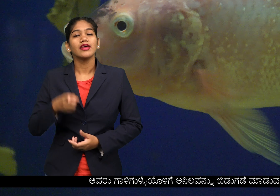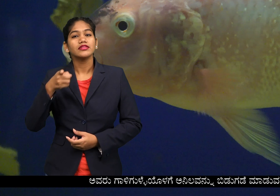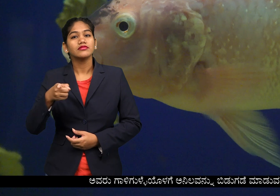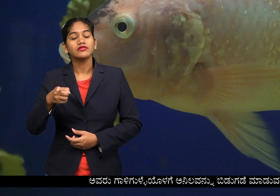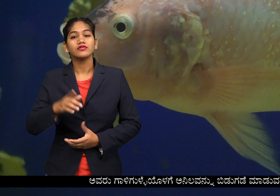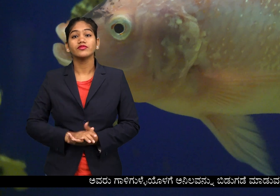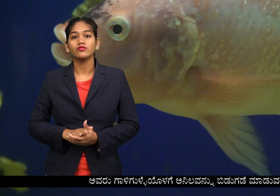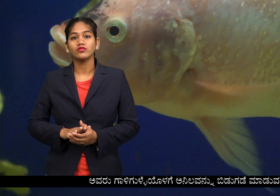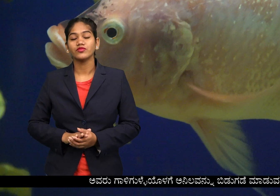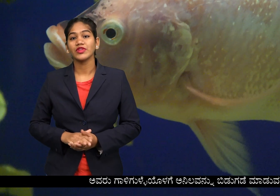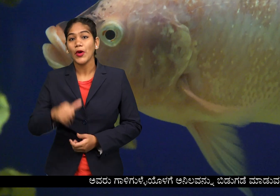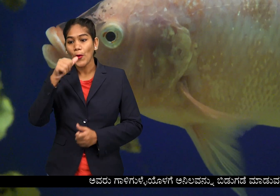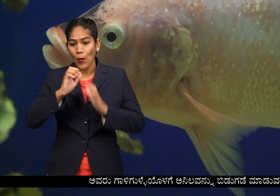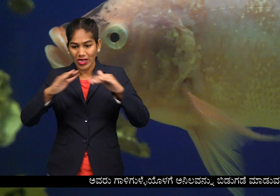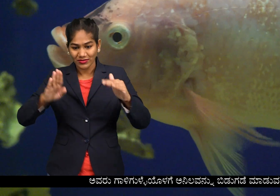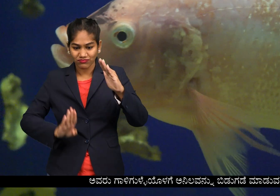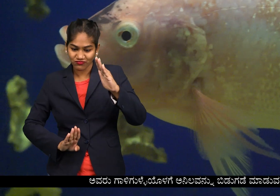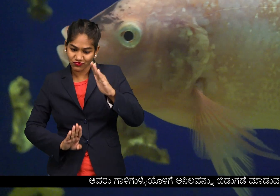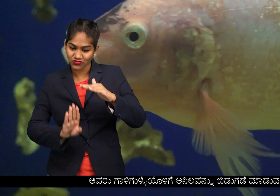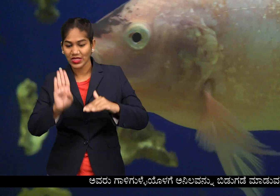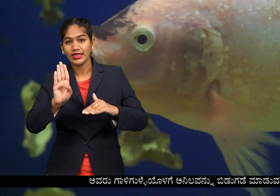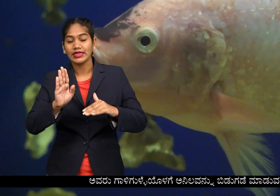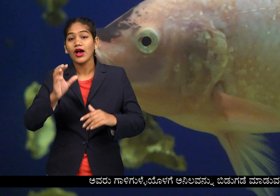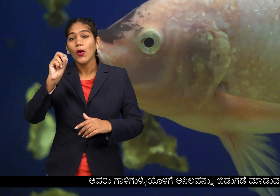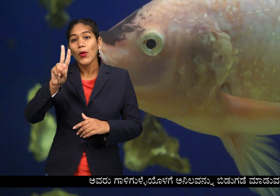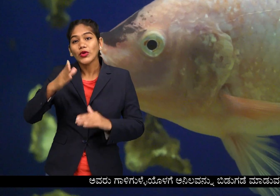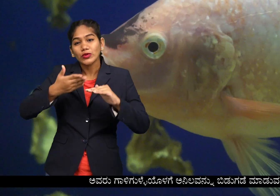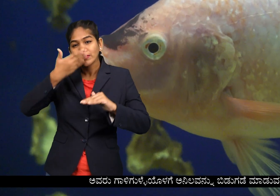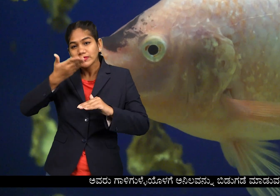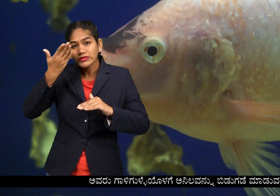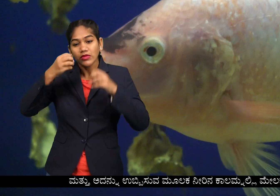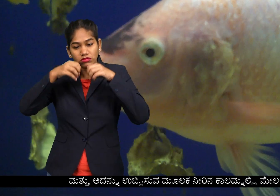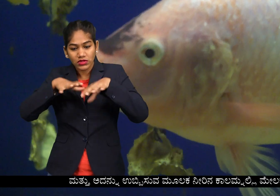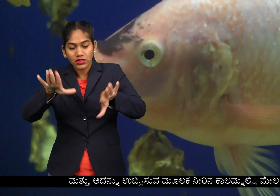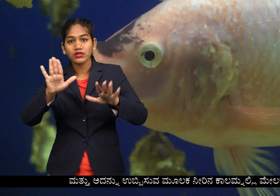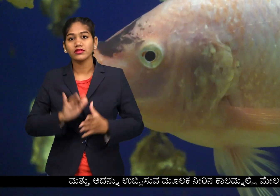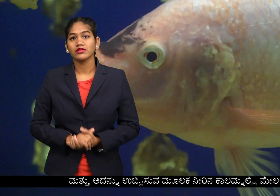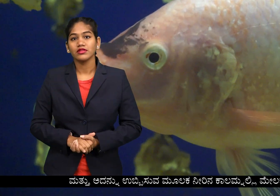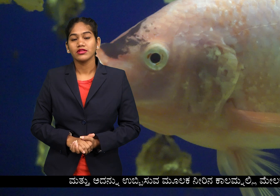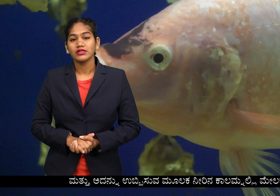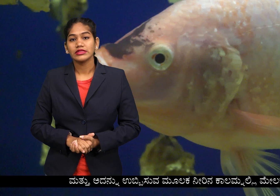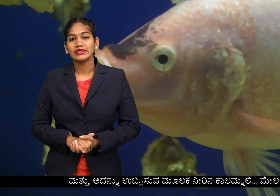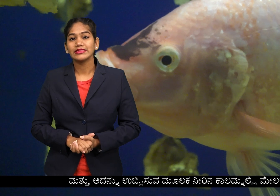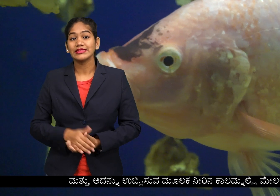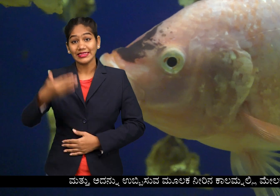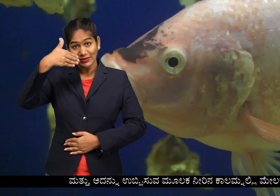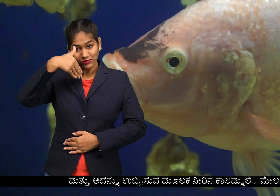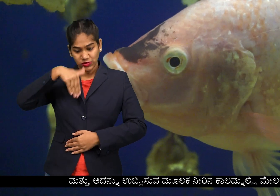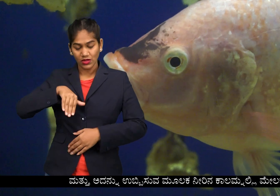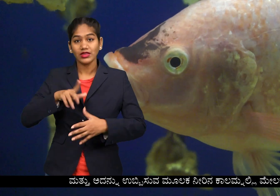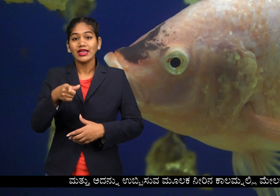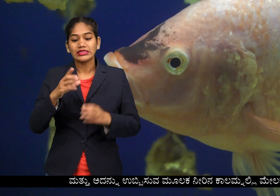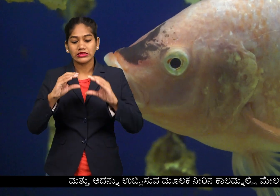ಮೊದಲನೆಯದಾಗಿ ಅವರು ಗಾಳಿಗುಳ್ಳೆಯೊಳಗೆ ಅನಿಲವನ್ನ ಬಿಡುಗಡೆ ಮಾಡುವ ಮೂಲಕ ಮತ್ತು ಅದನ್ನ ಉಬ್ಬಿಸುವ ಮೂಲಕ